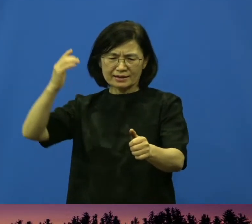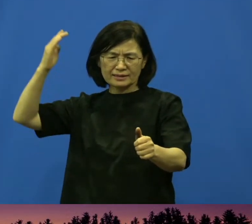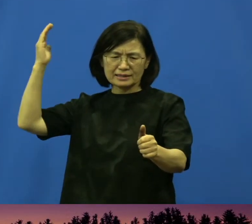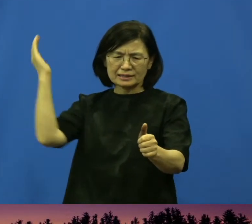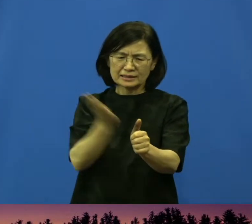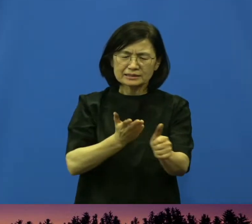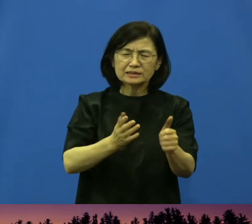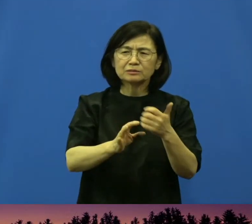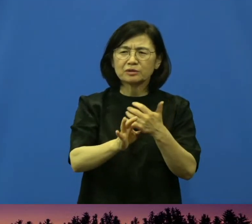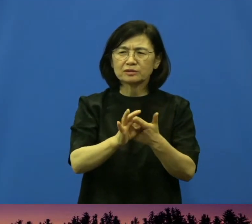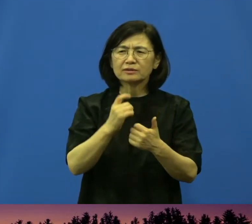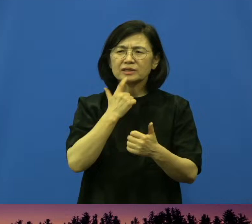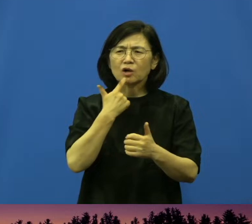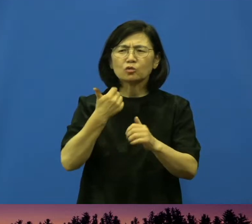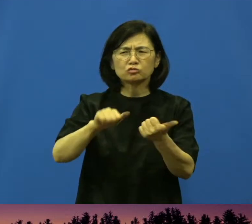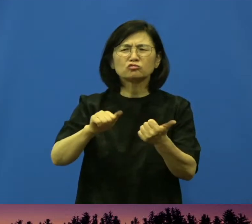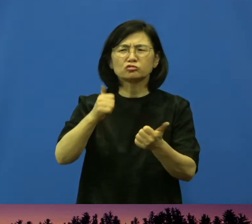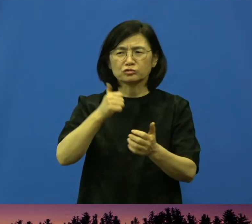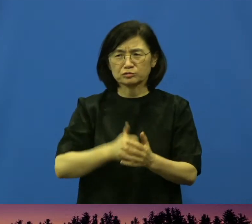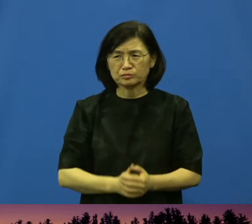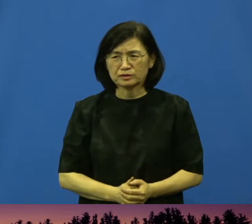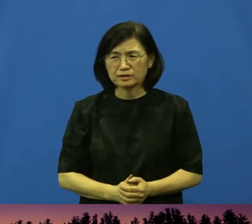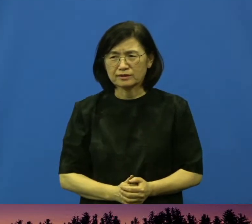하나님 앞에 고집은 건물입니다.